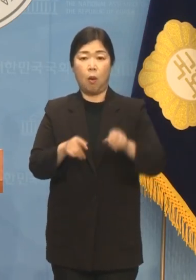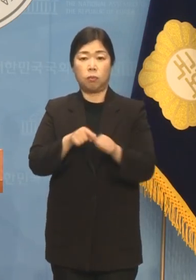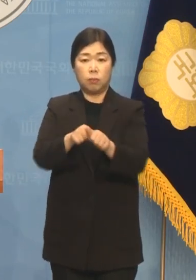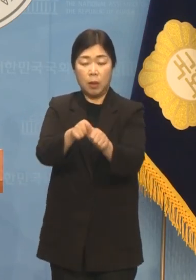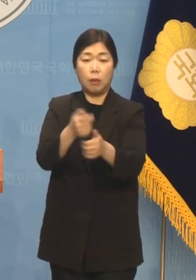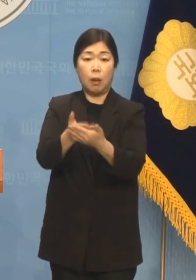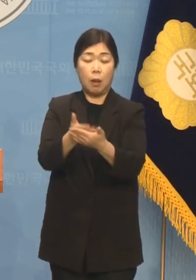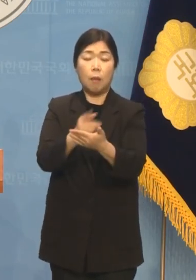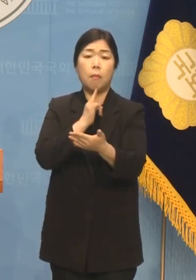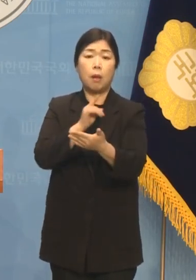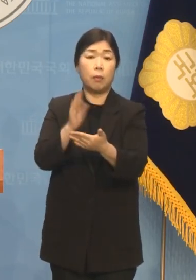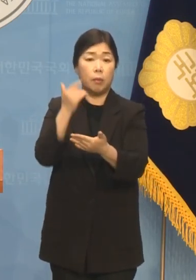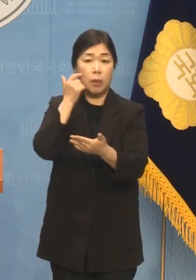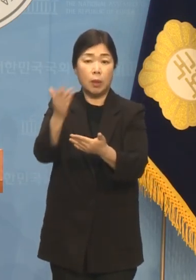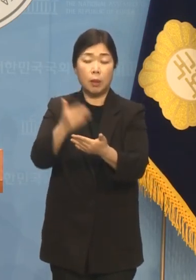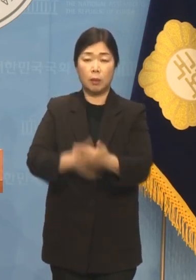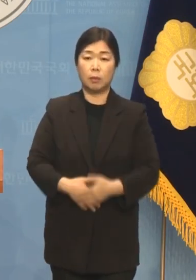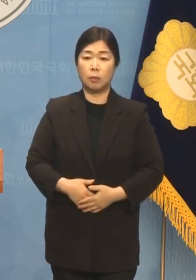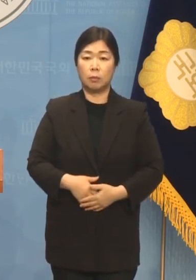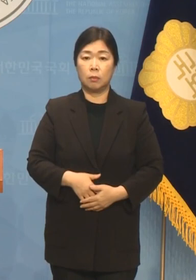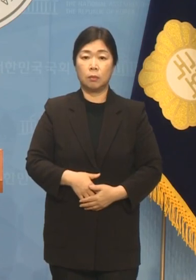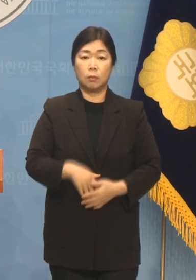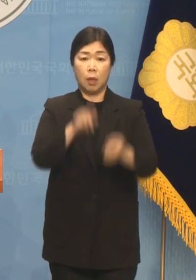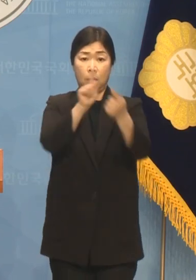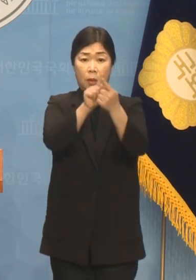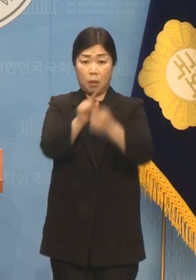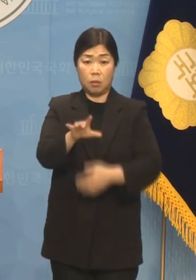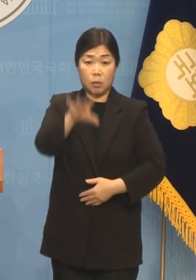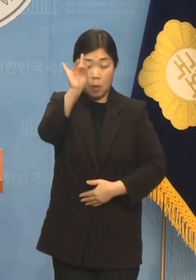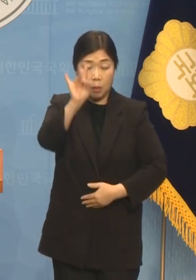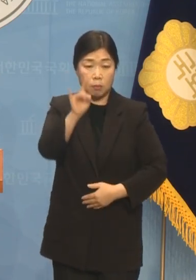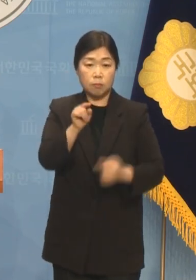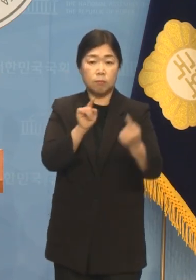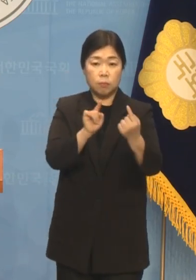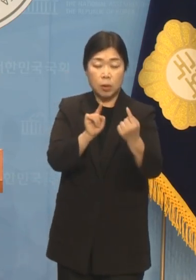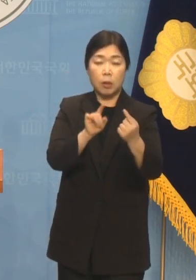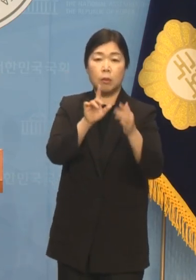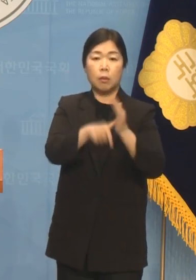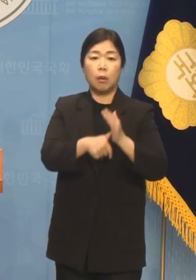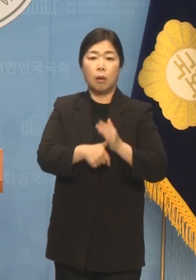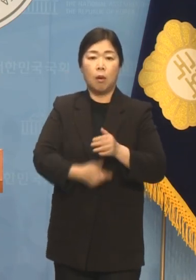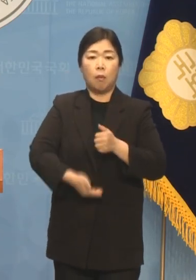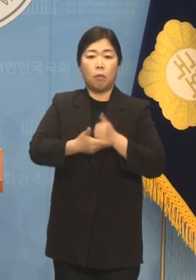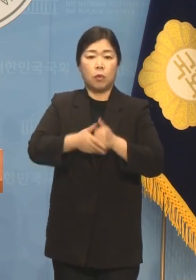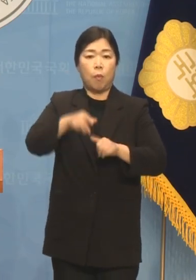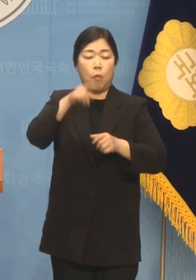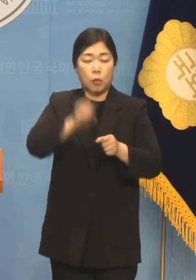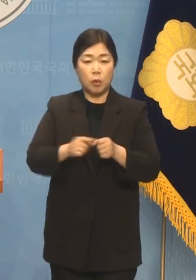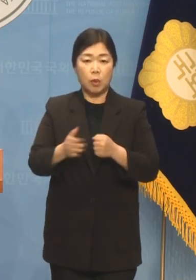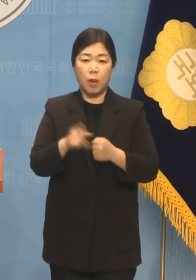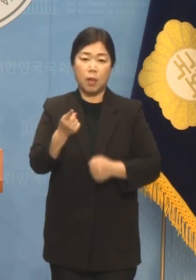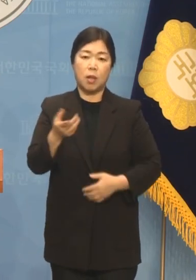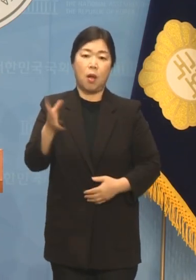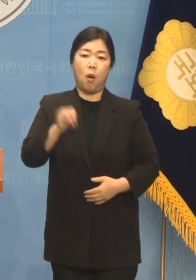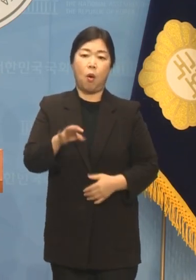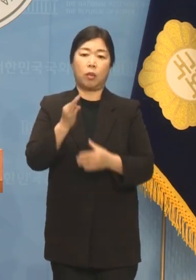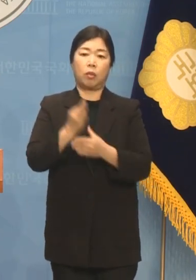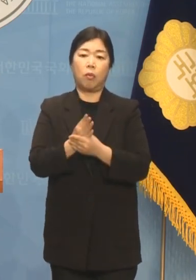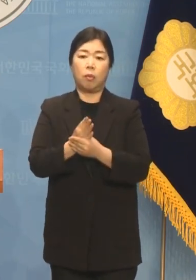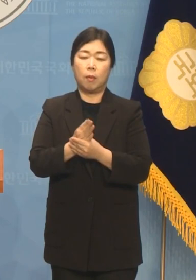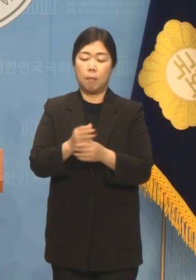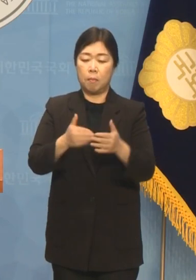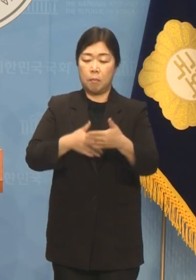대부업자 이모 씨가 처음 만난 사람에게 공천 목적으로 1억 원을 현찰로 주었다는 건 역시 말이나